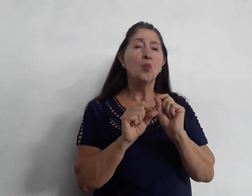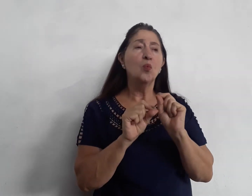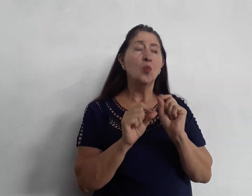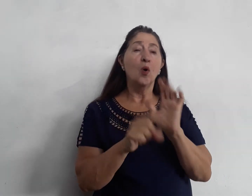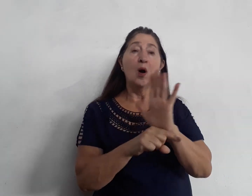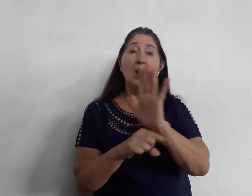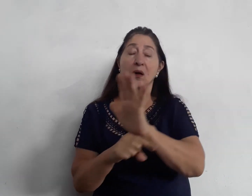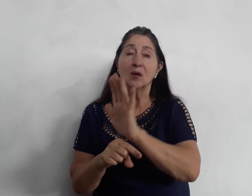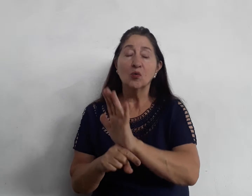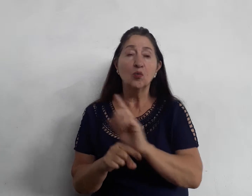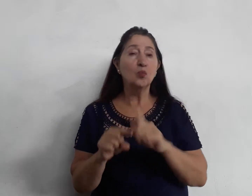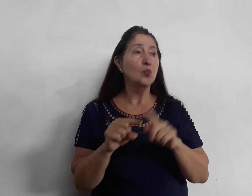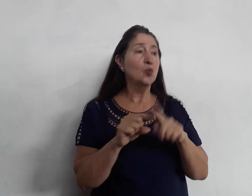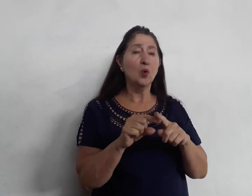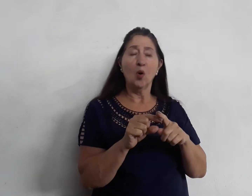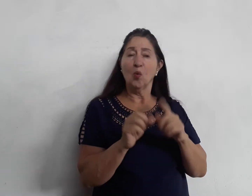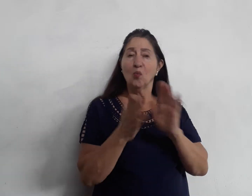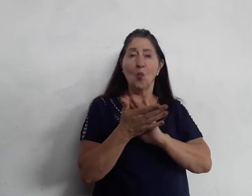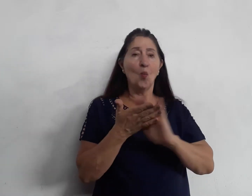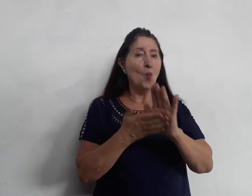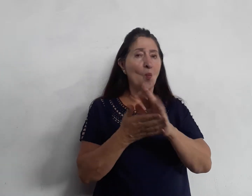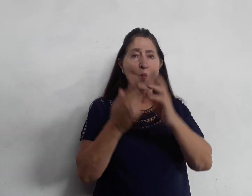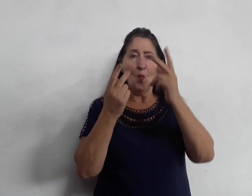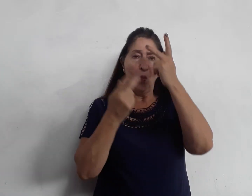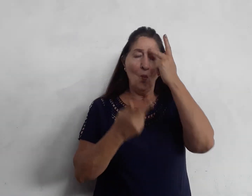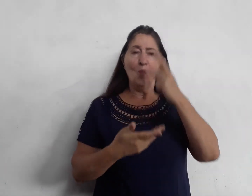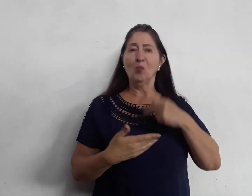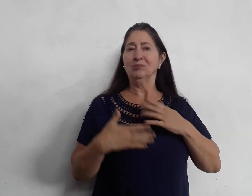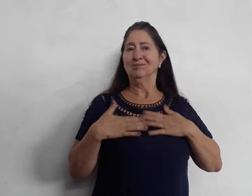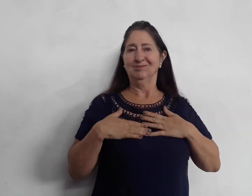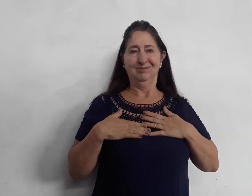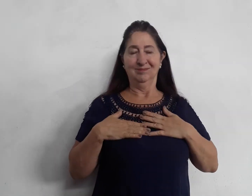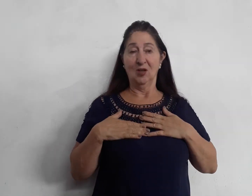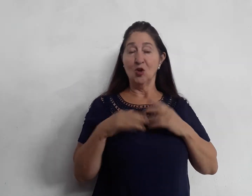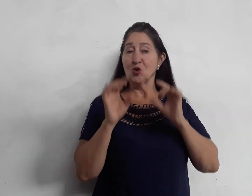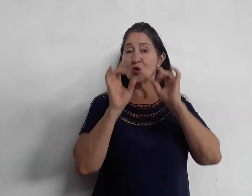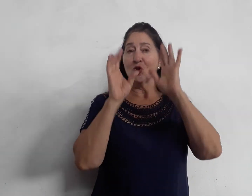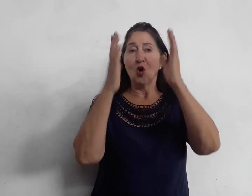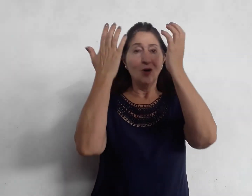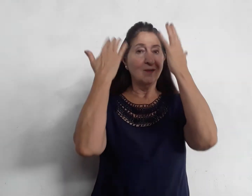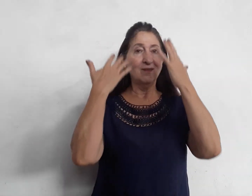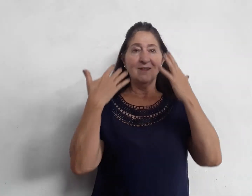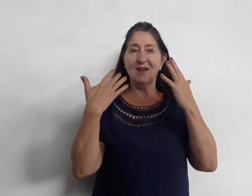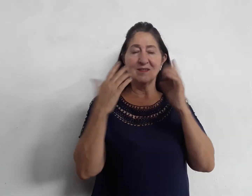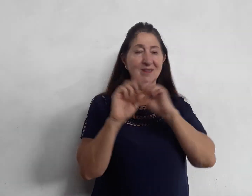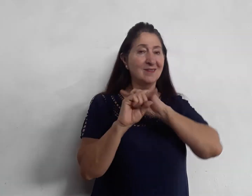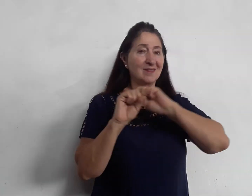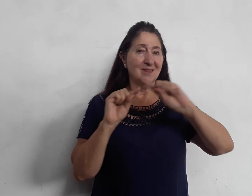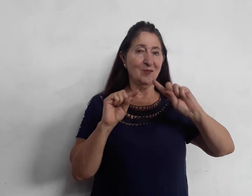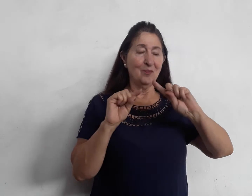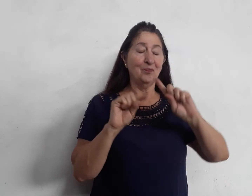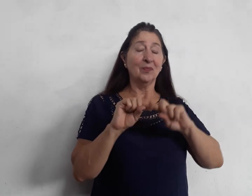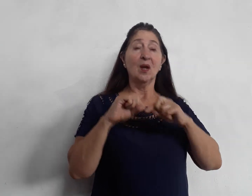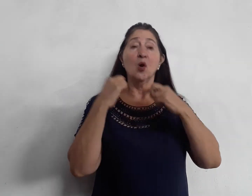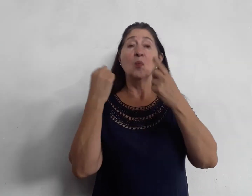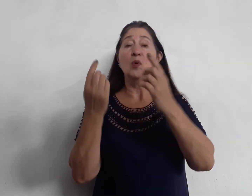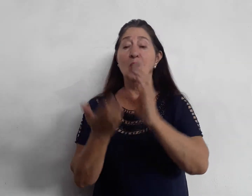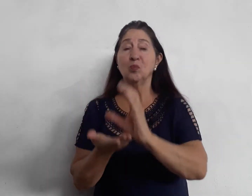dono de nada e tudo que Deus nos deu é graça. A parábola que nós ouvimos,